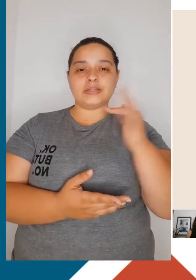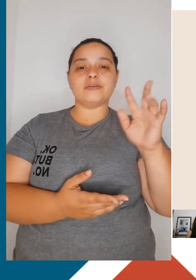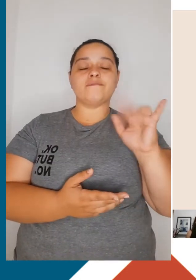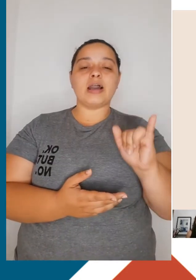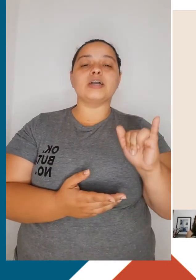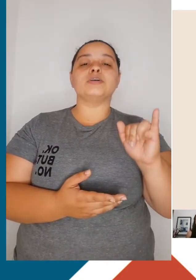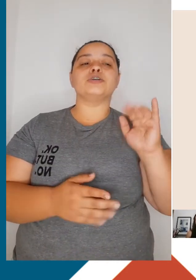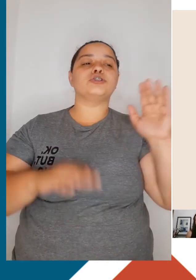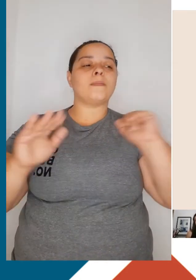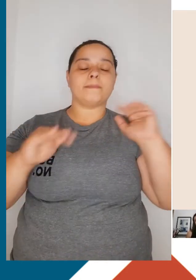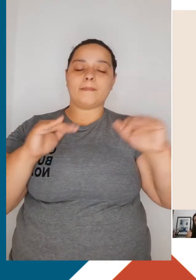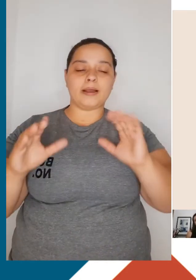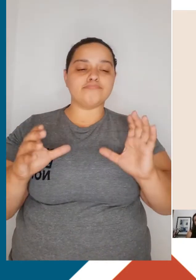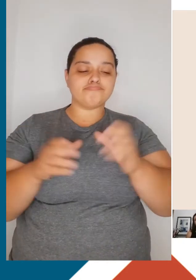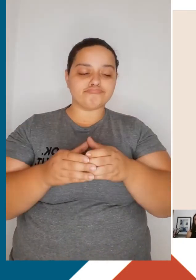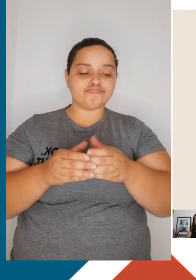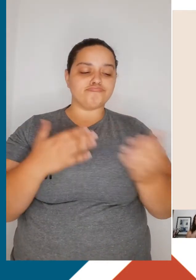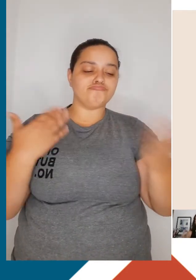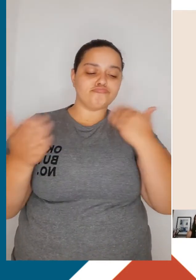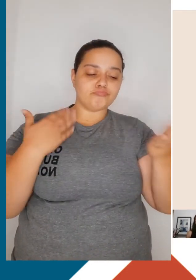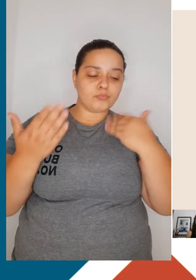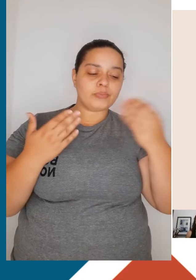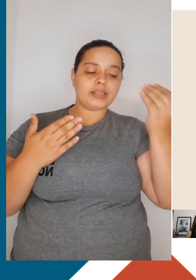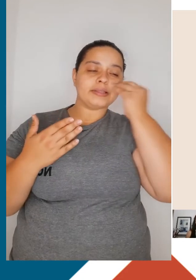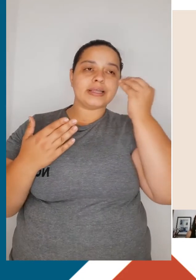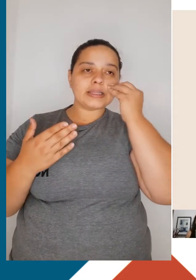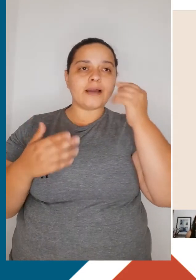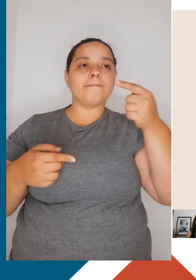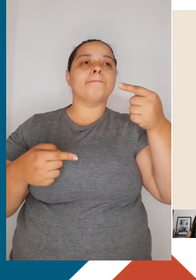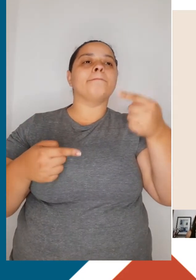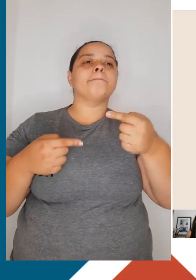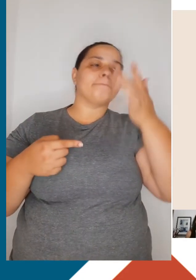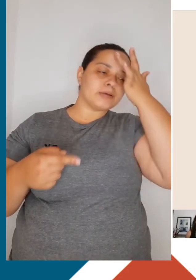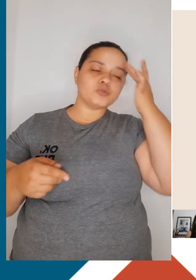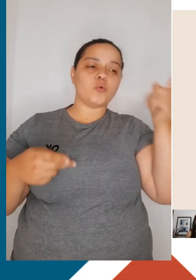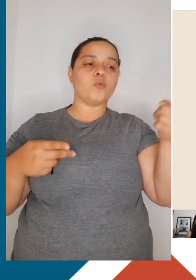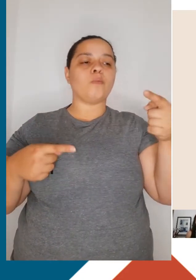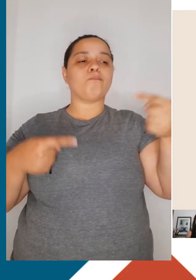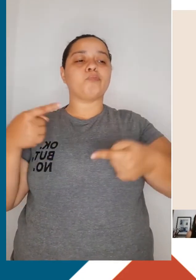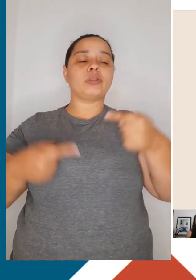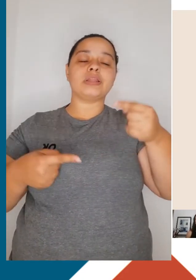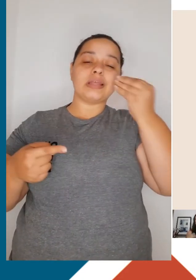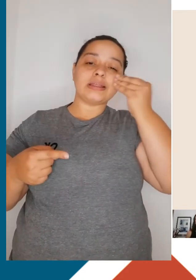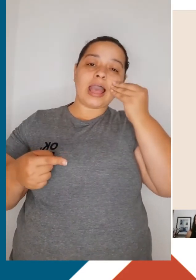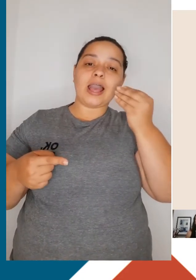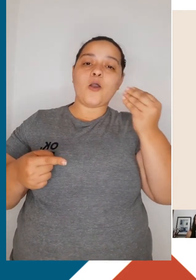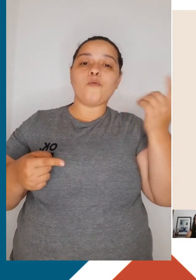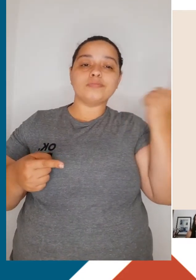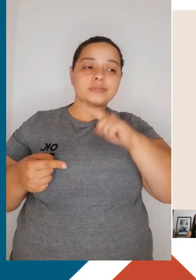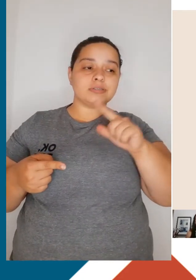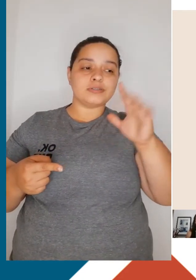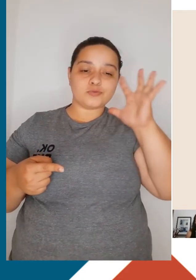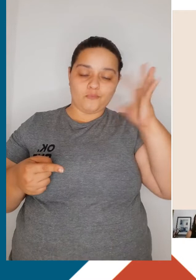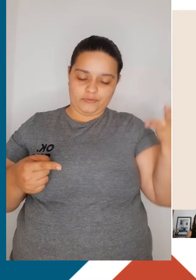vai convocar assembleias no sentido de tentar consultar aí, os políticos para encontrar uma saída para a crise. O que vai acontecer